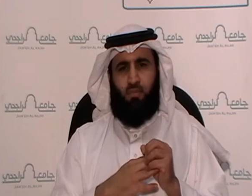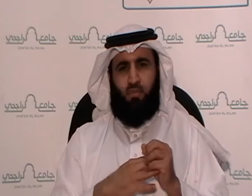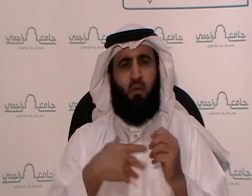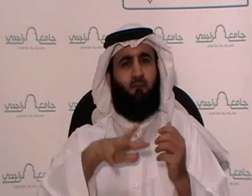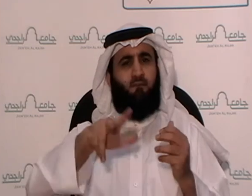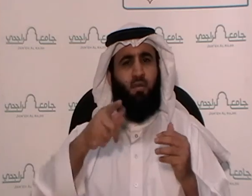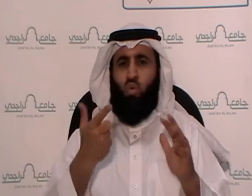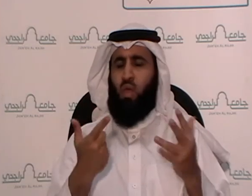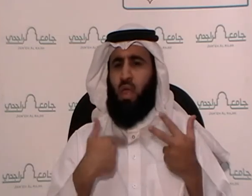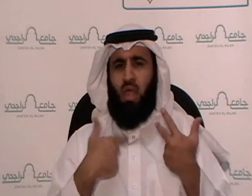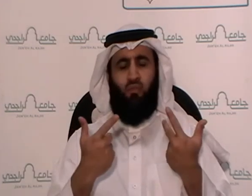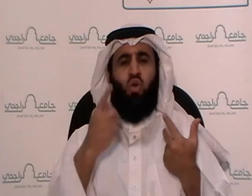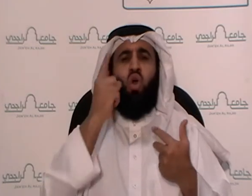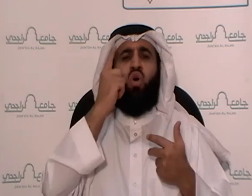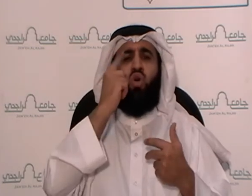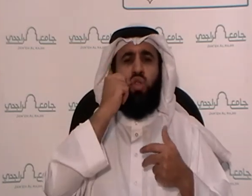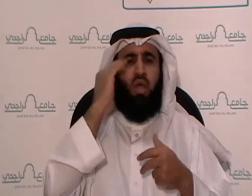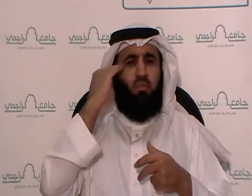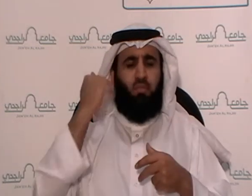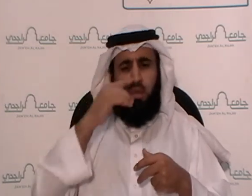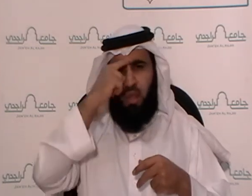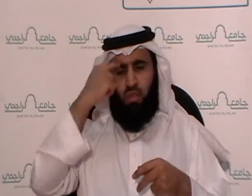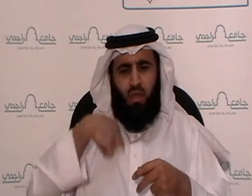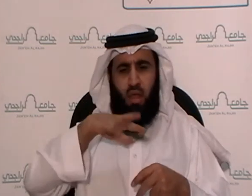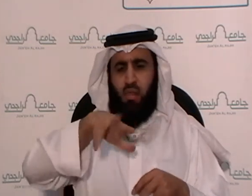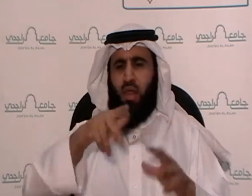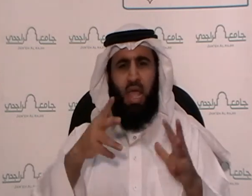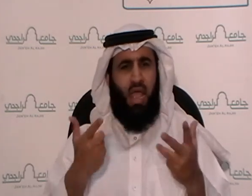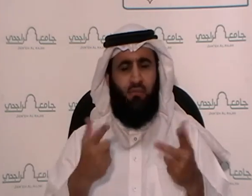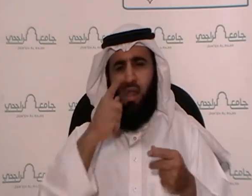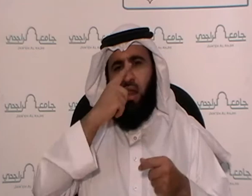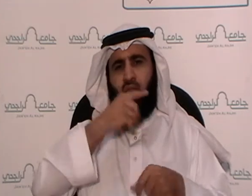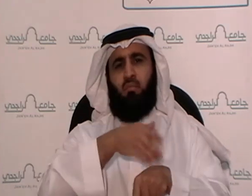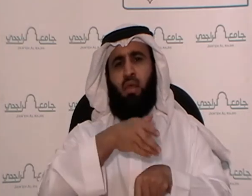رجلا كان أو امرأة هي قطع يده اليمنى